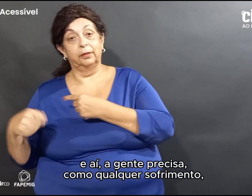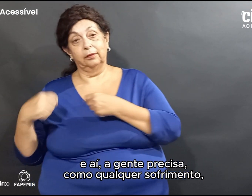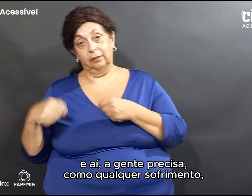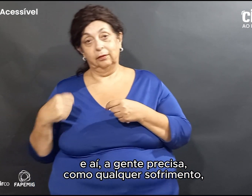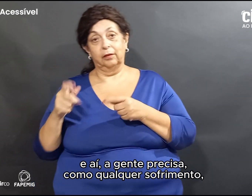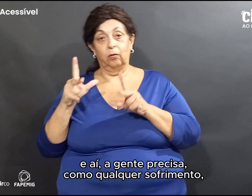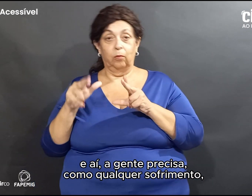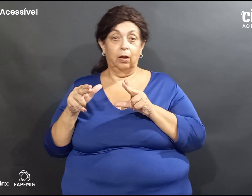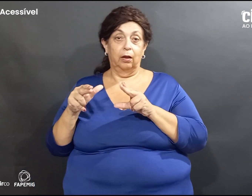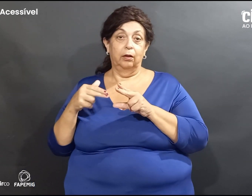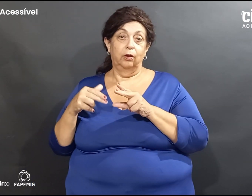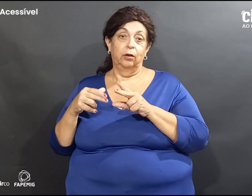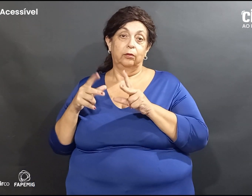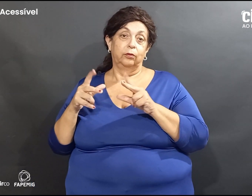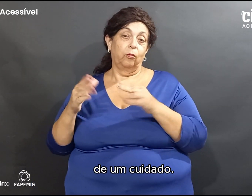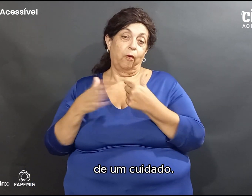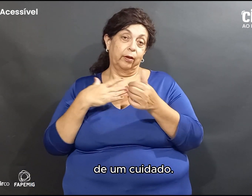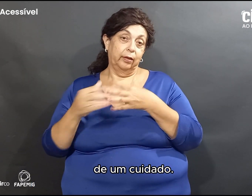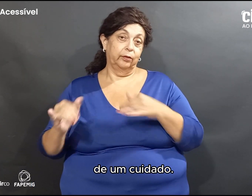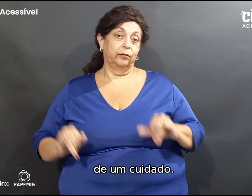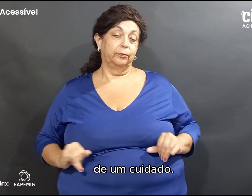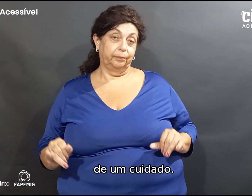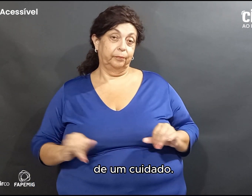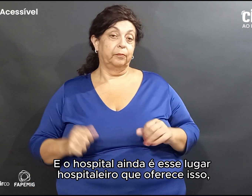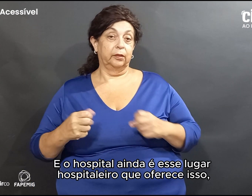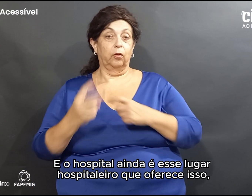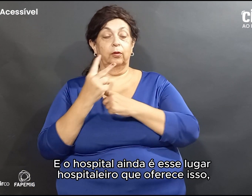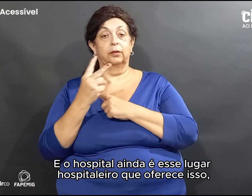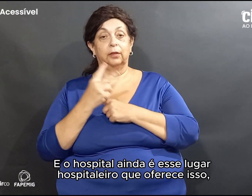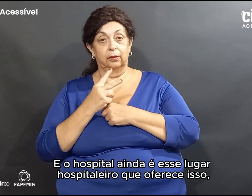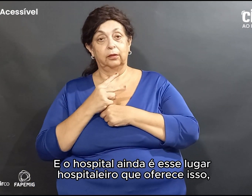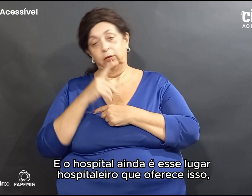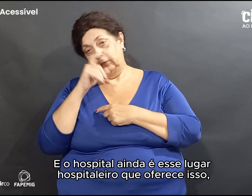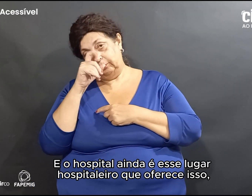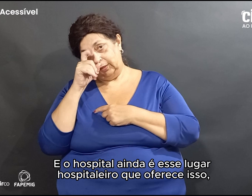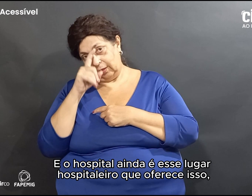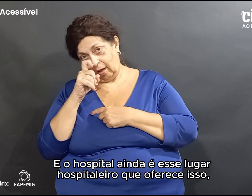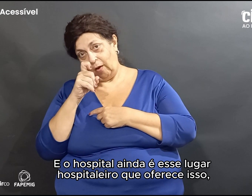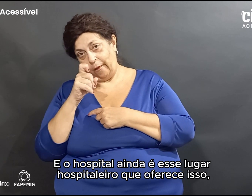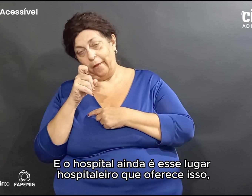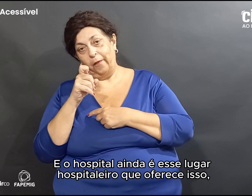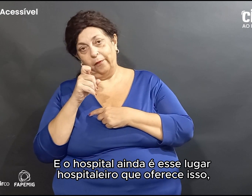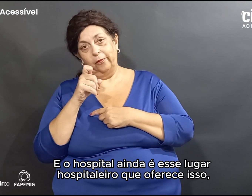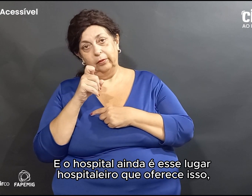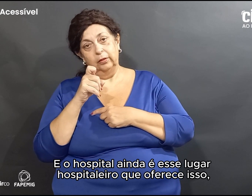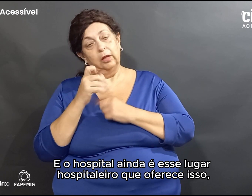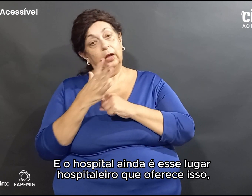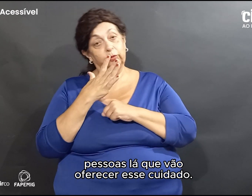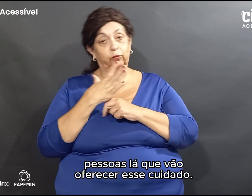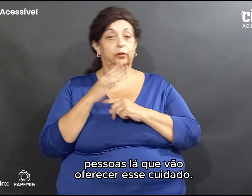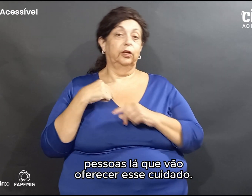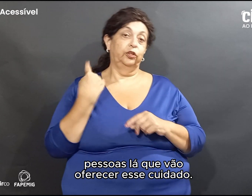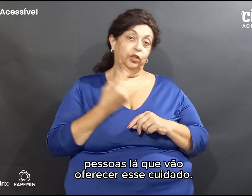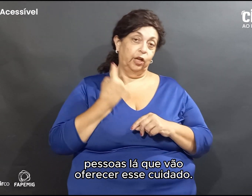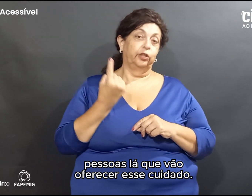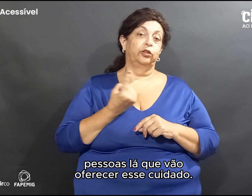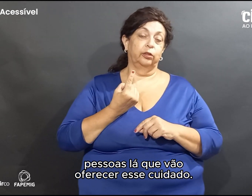qualquer sofrimento, de um cuidado. E o hospital ainda é esse lugar hospitaleiro que oferece isso, pessoas lá que vão oferecer